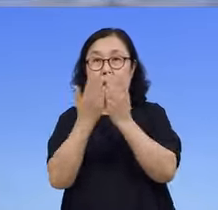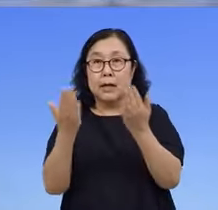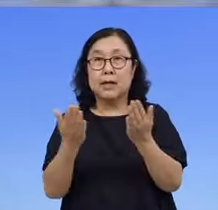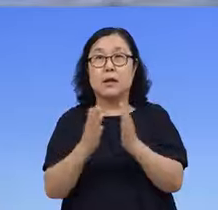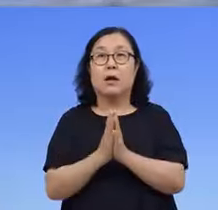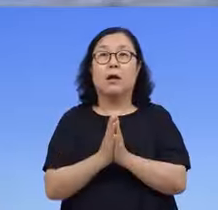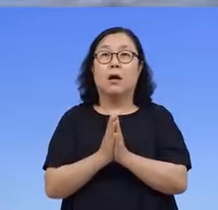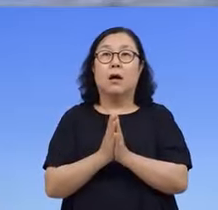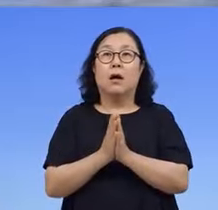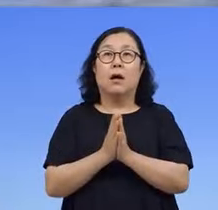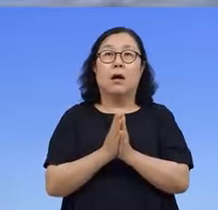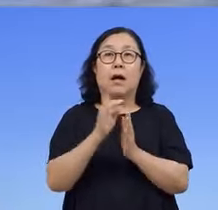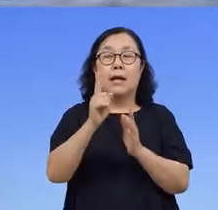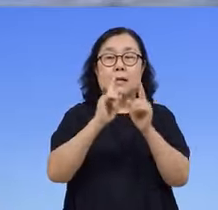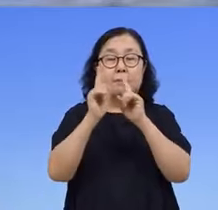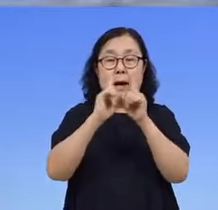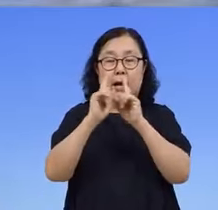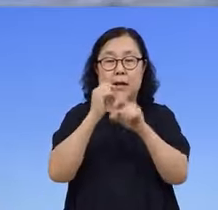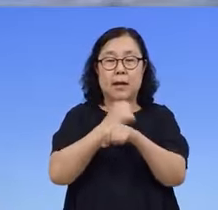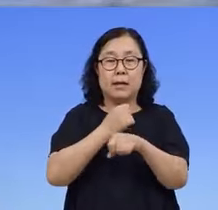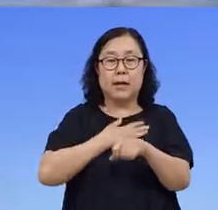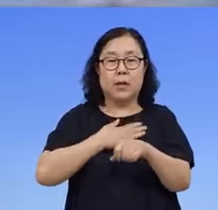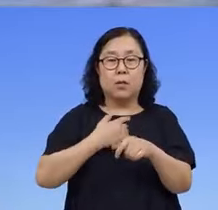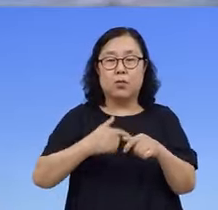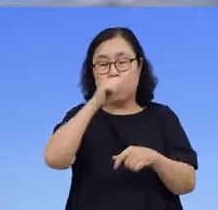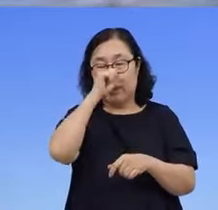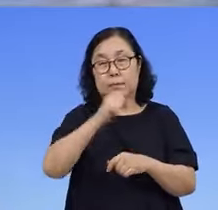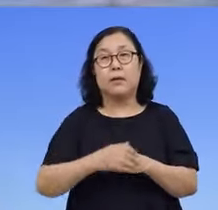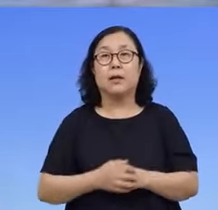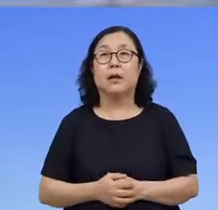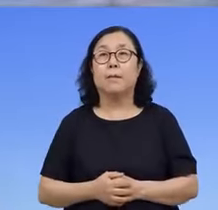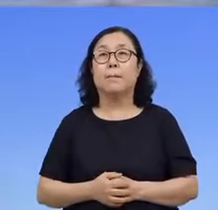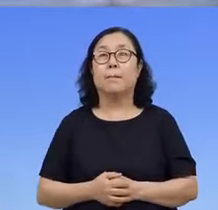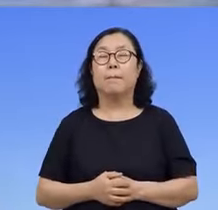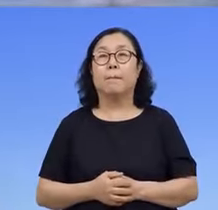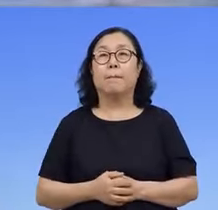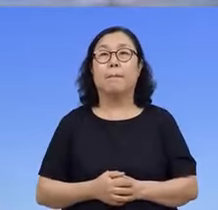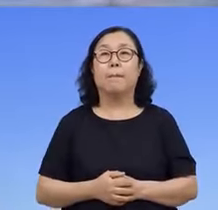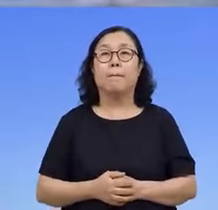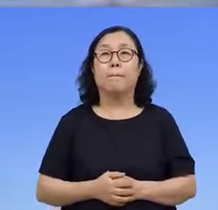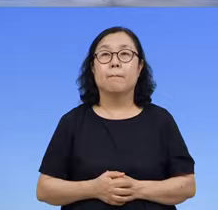제가 늘 마음에 담는 한 이야기를 해서 반가웠습니다.